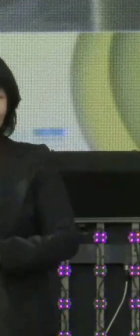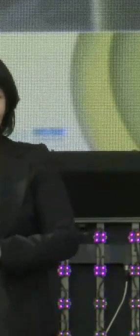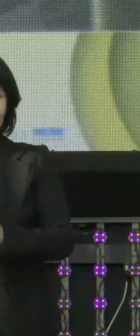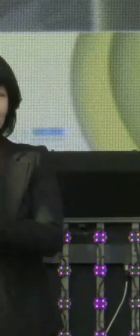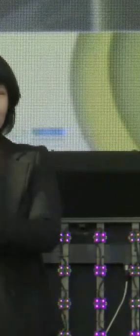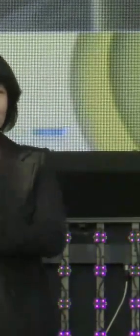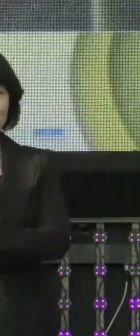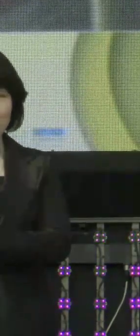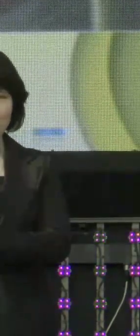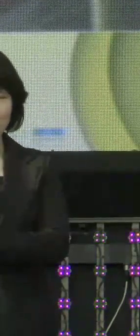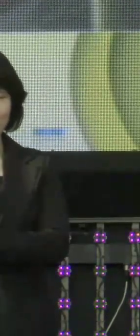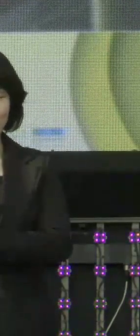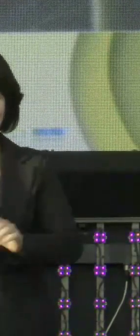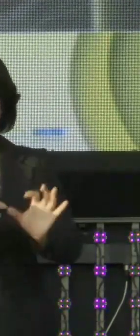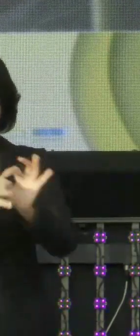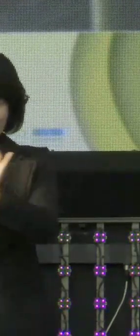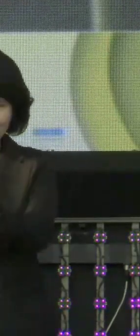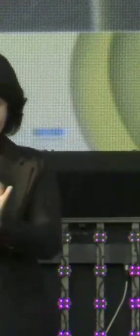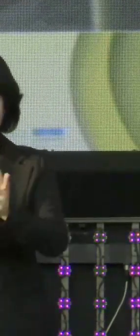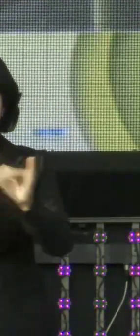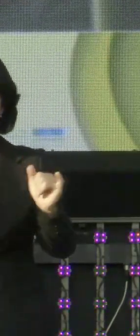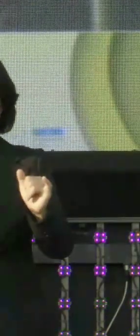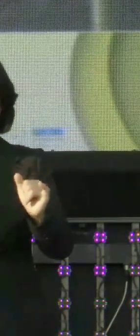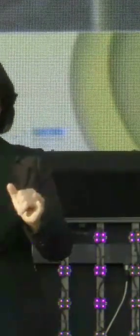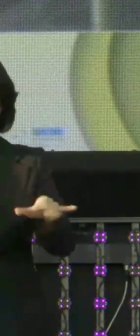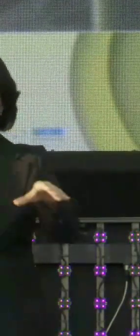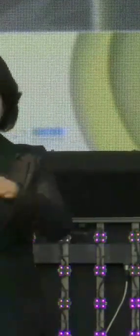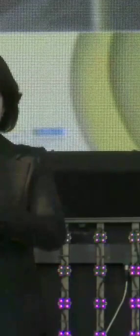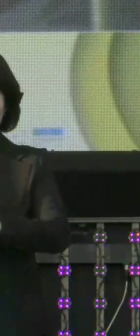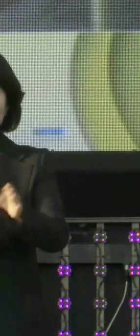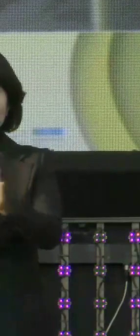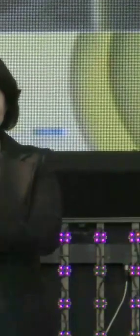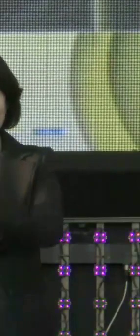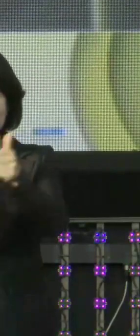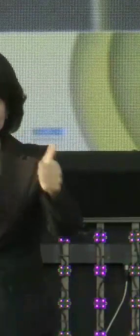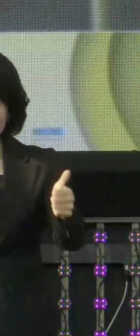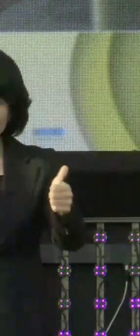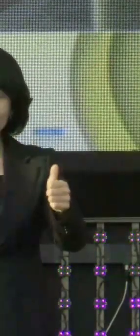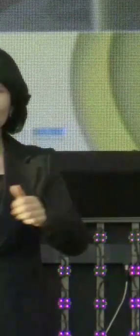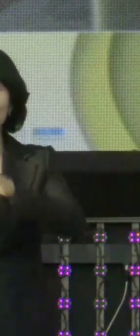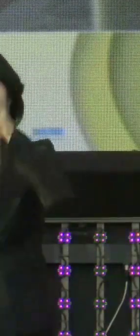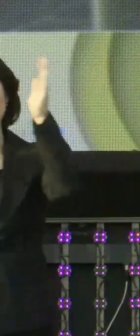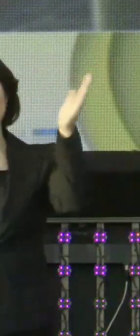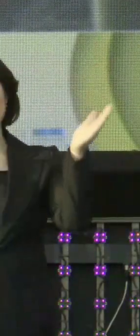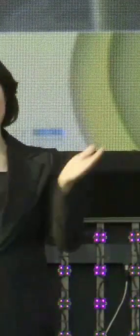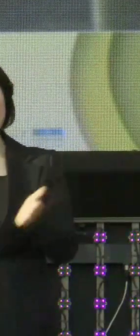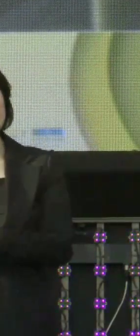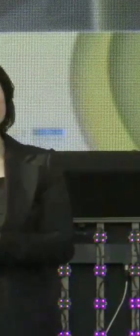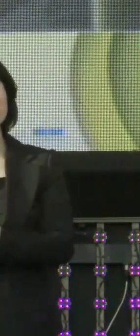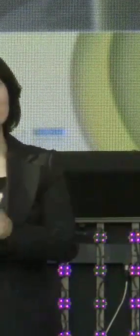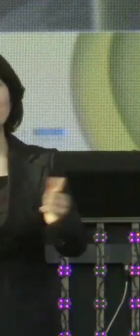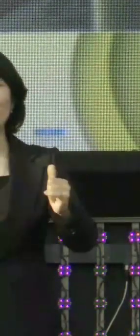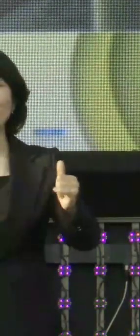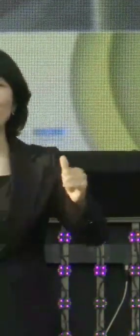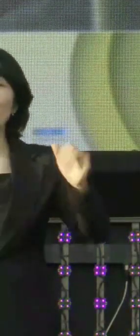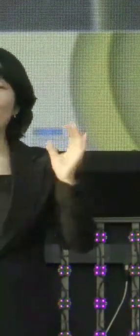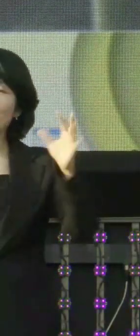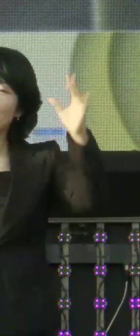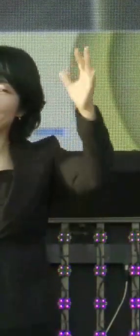군수님을 비롯한 모든 관계자 여러분, 그리고 또 자매도시 관계자 여러분, 그리고 모든 우리 여러분